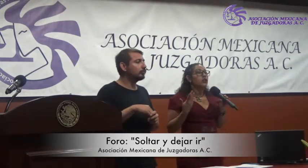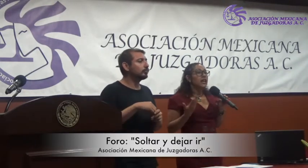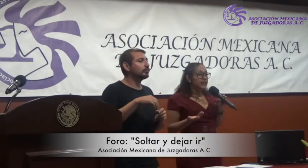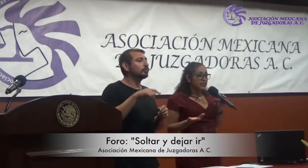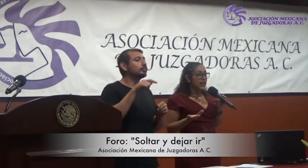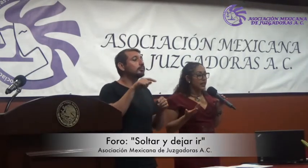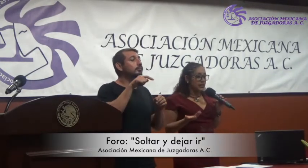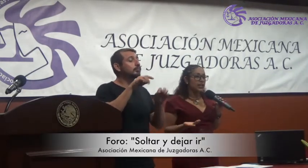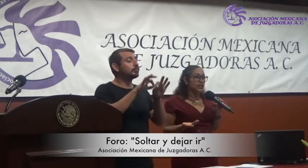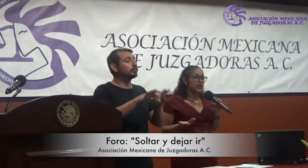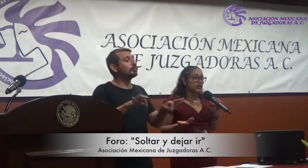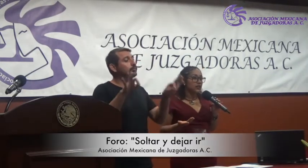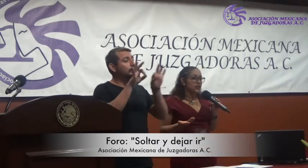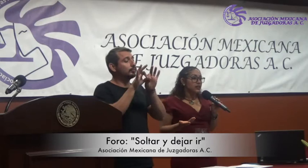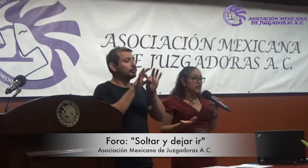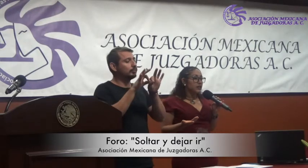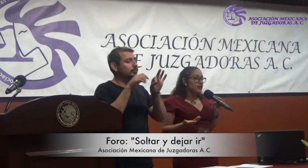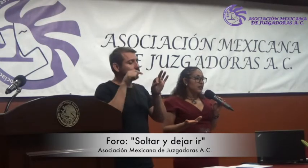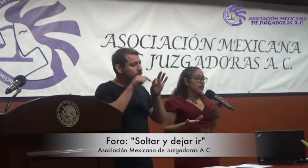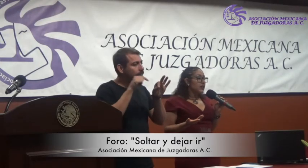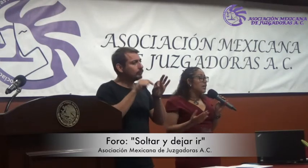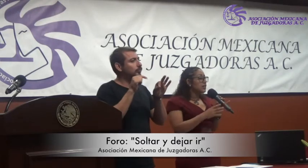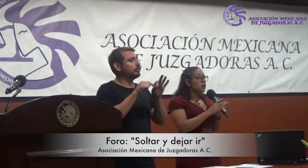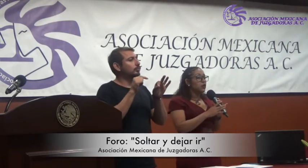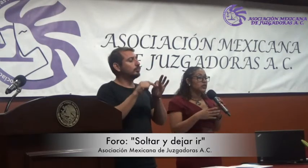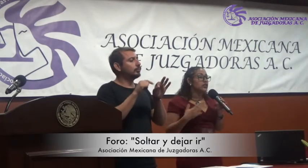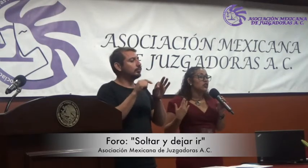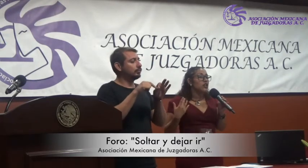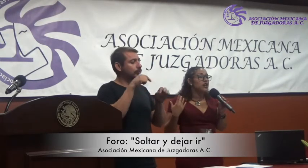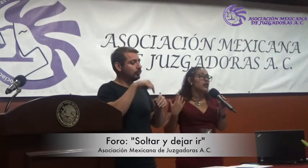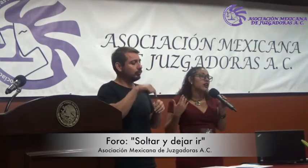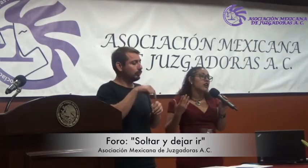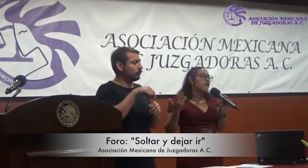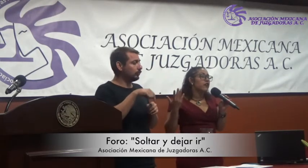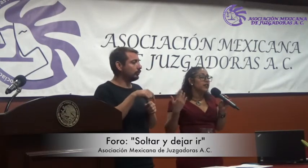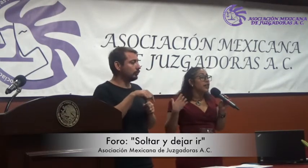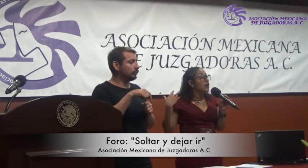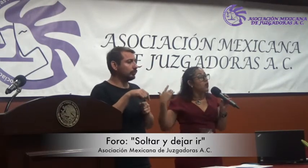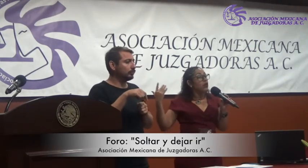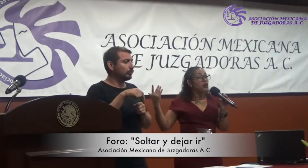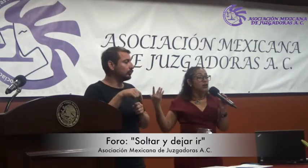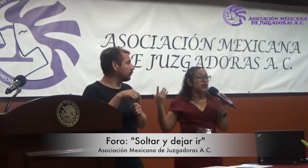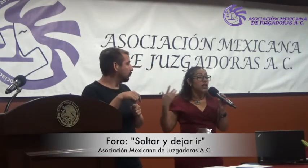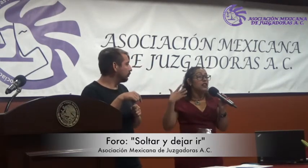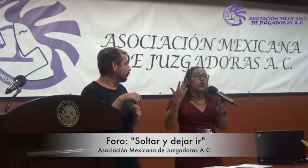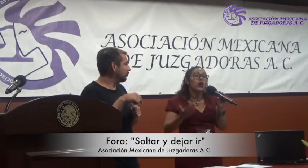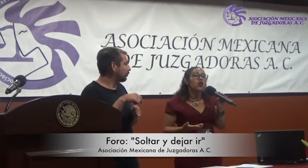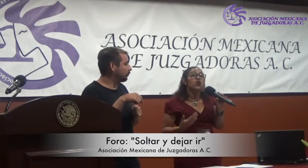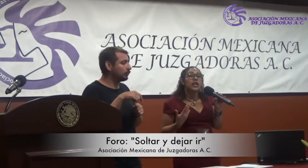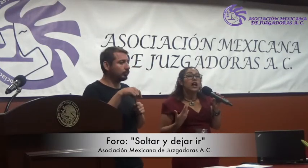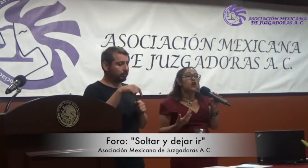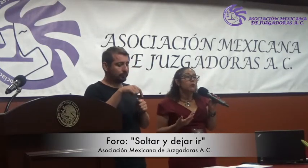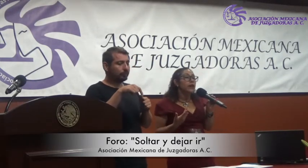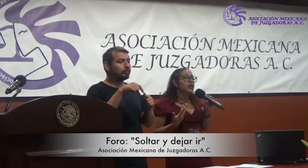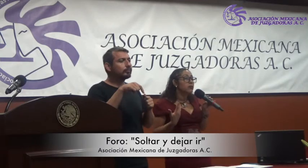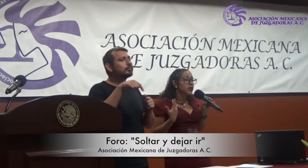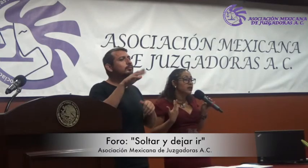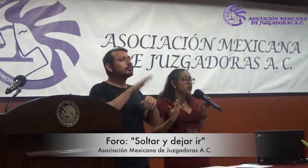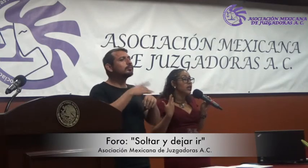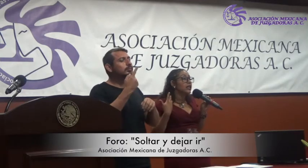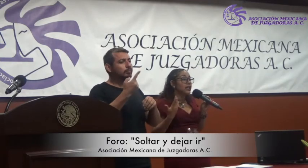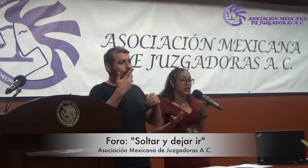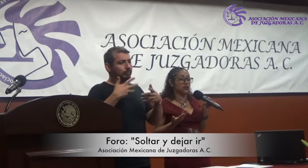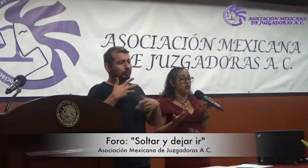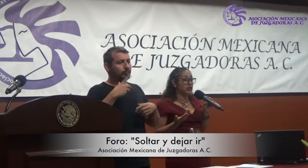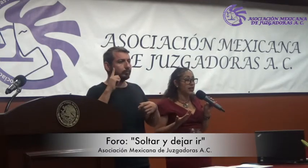la importancia que tiene este proceso de enfrentar el duelo con el